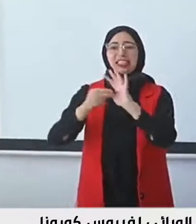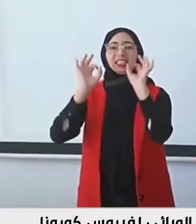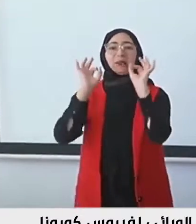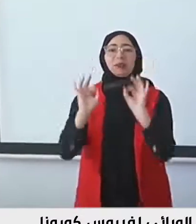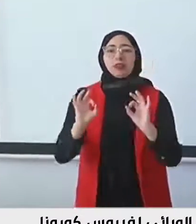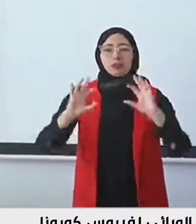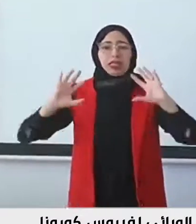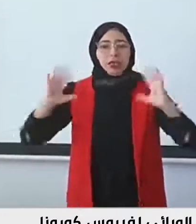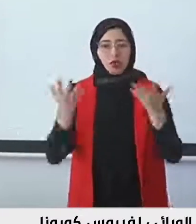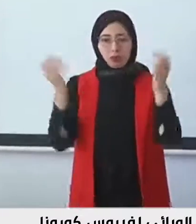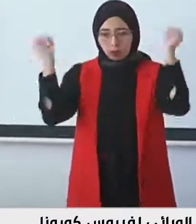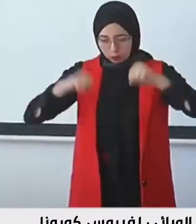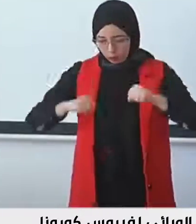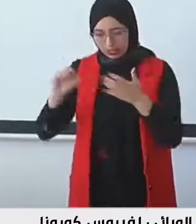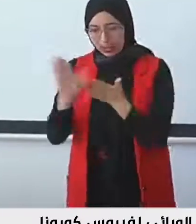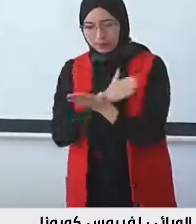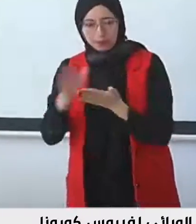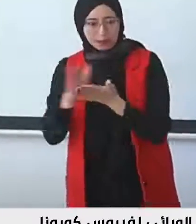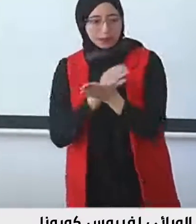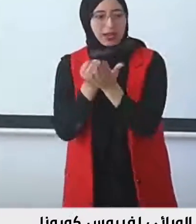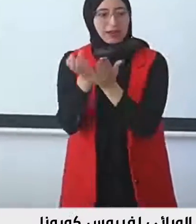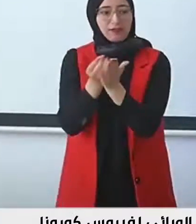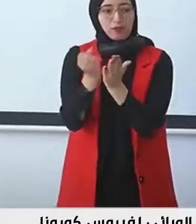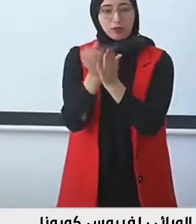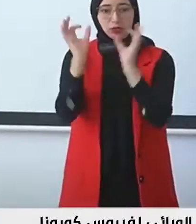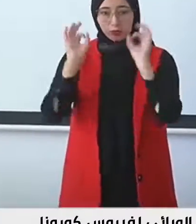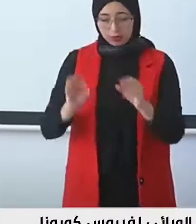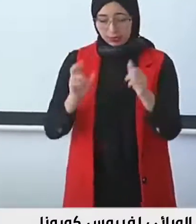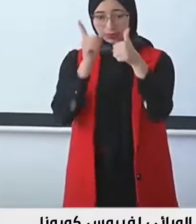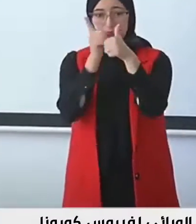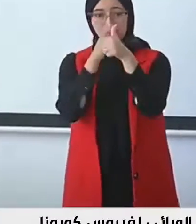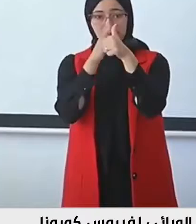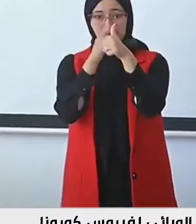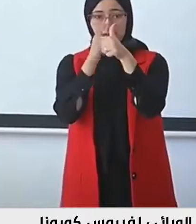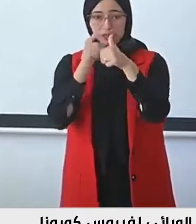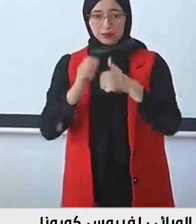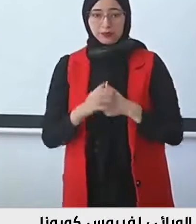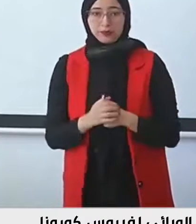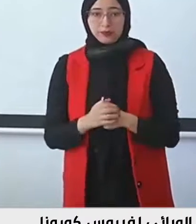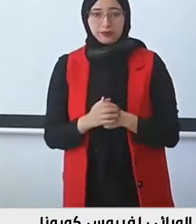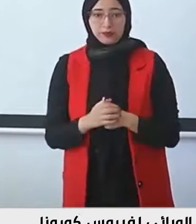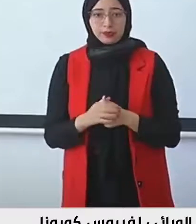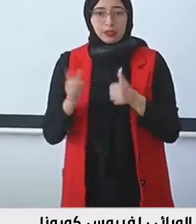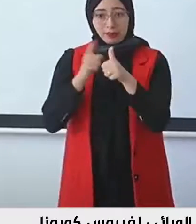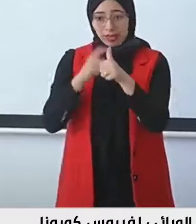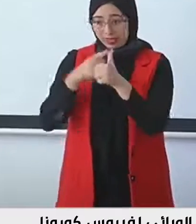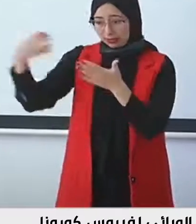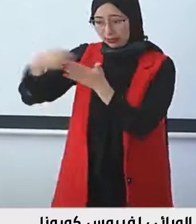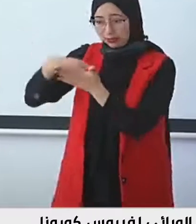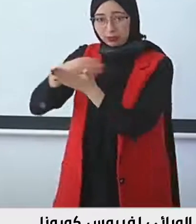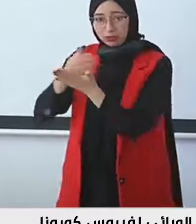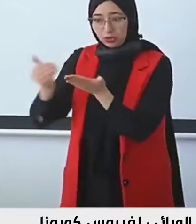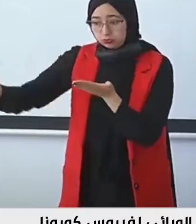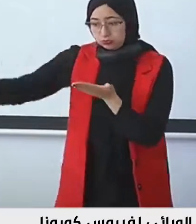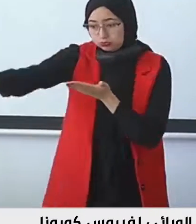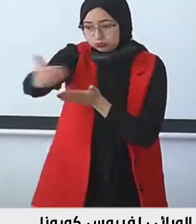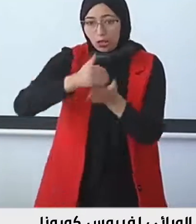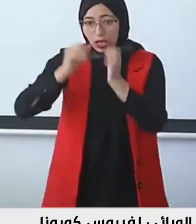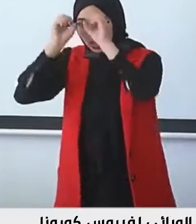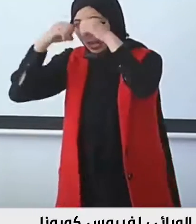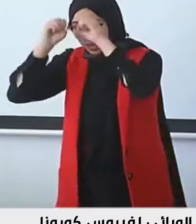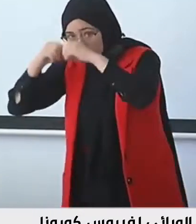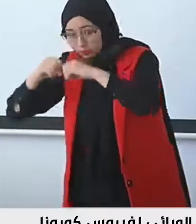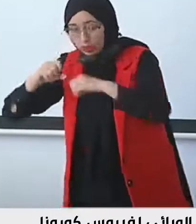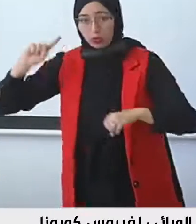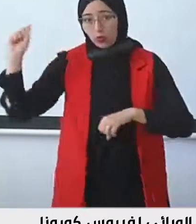باش نحضروا فيها المعطيات نتاعنا. اولا الساعة ثم المعطيات تجينا من قبل المحاضر